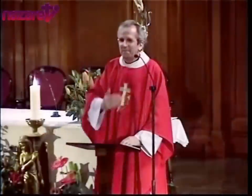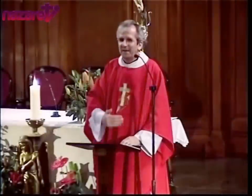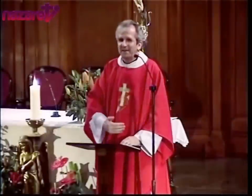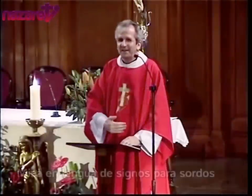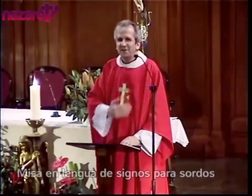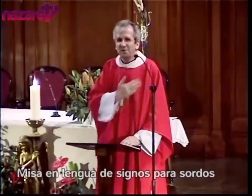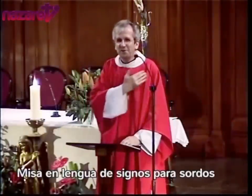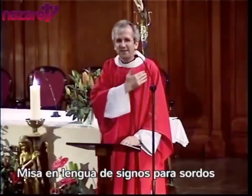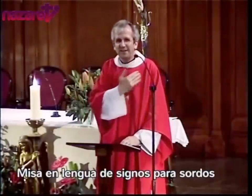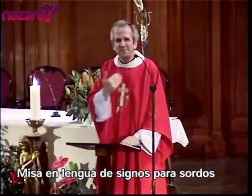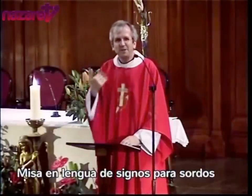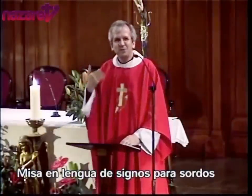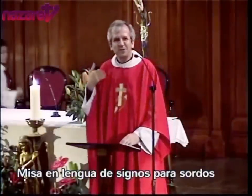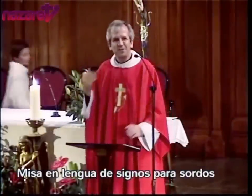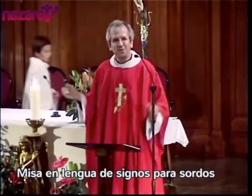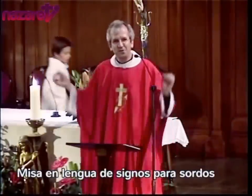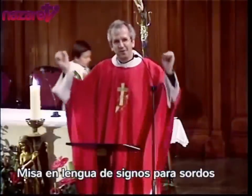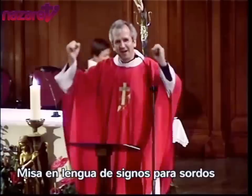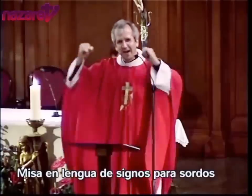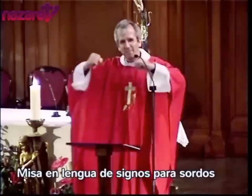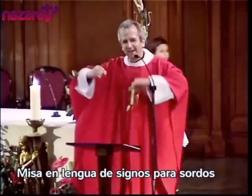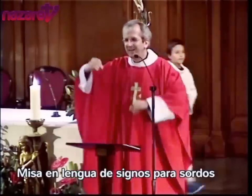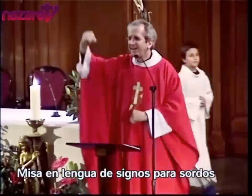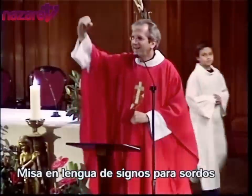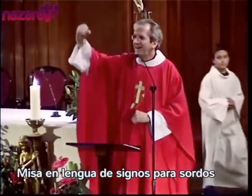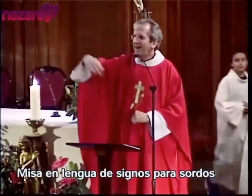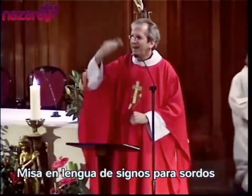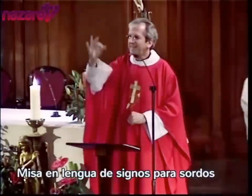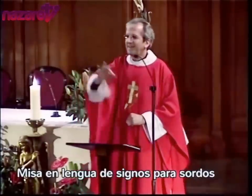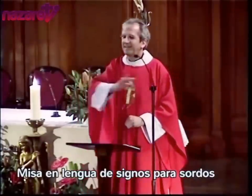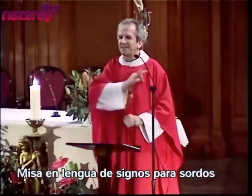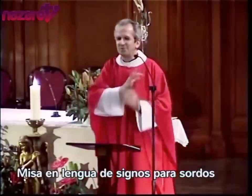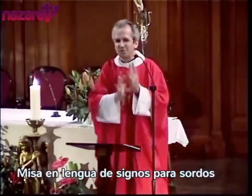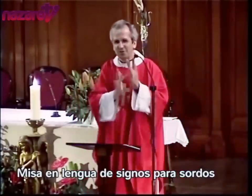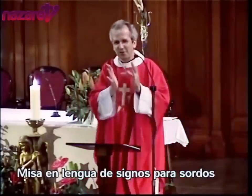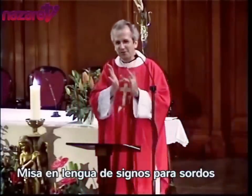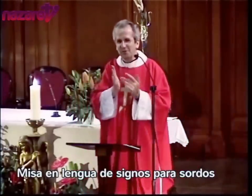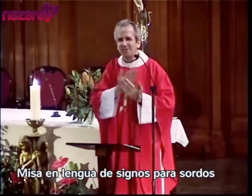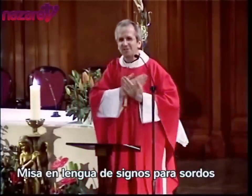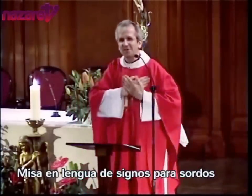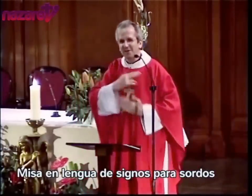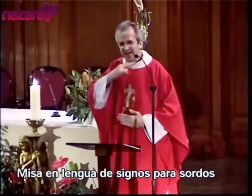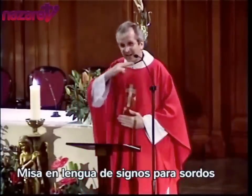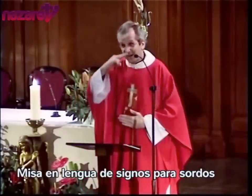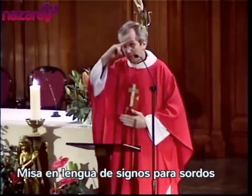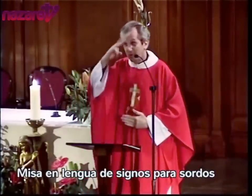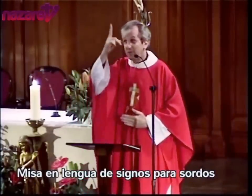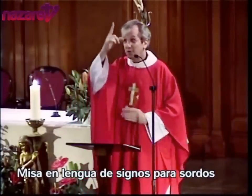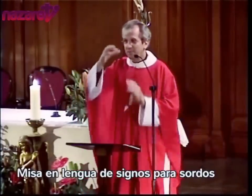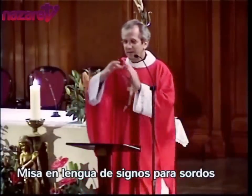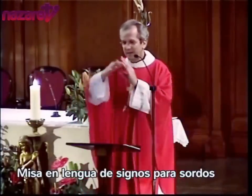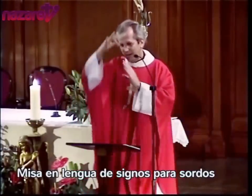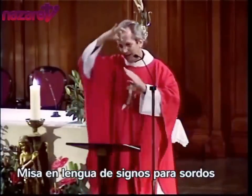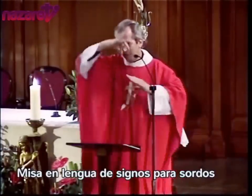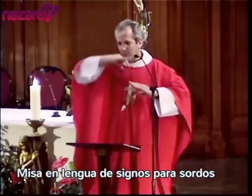En el nombre del Padre, del Hijo y del Espíritu Santo. Amén. La gracia de nuestro Señor Jesucristo, el amor de